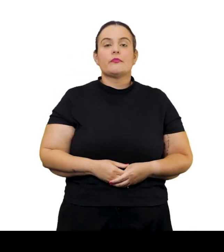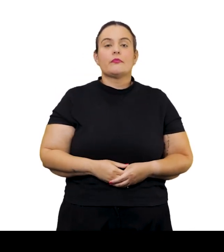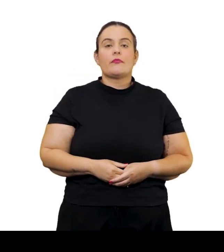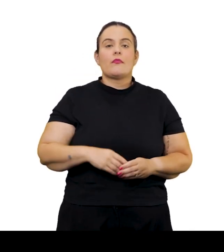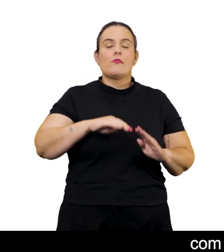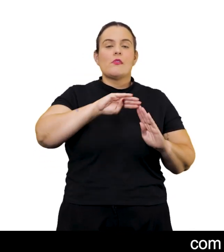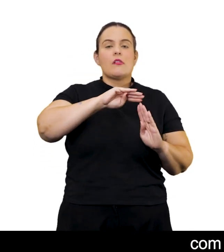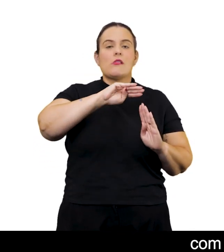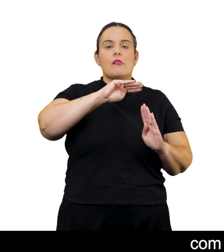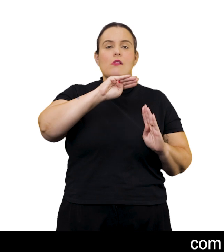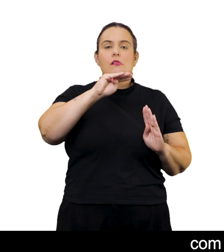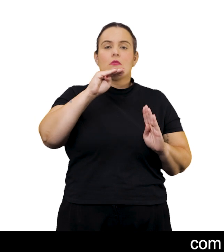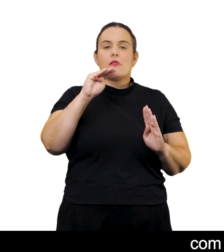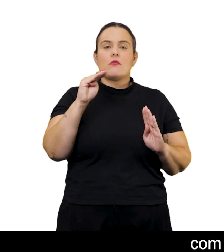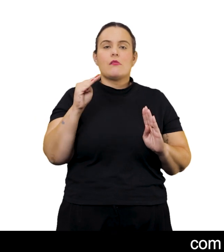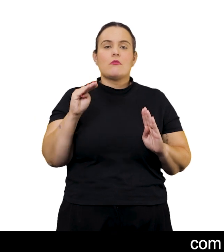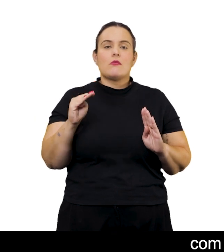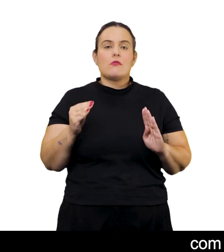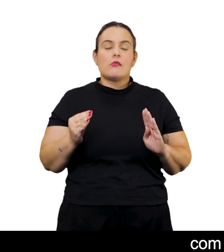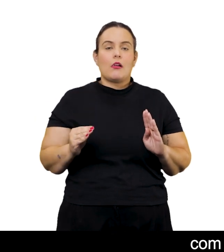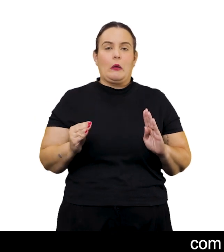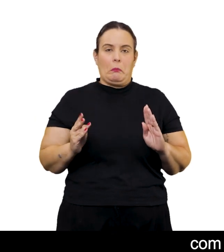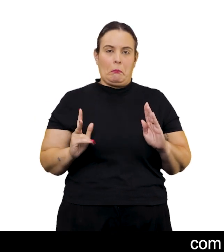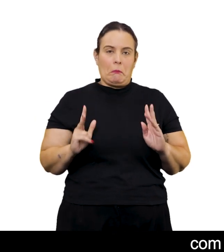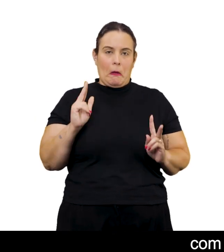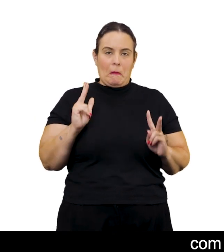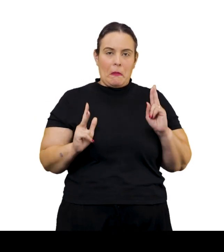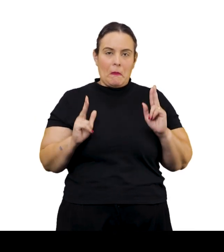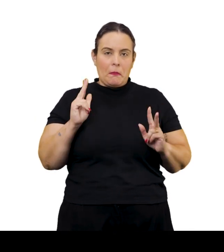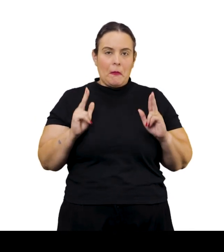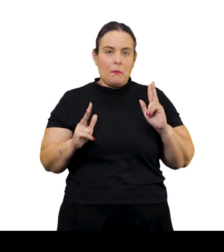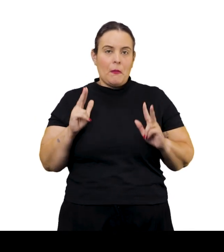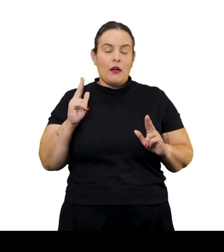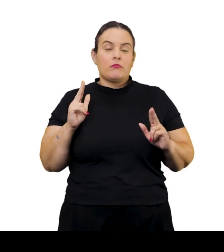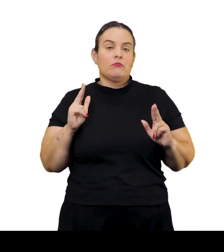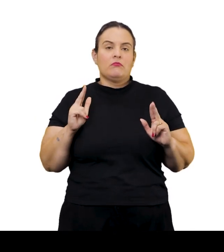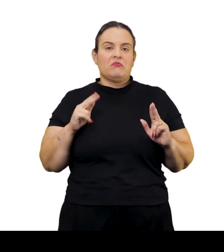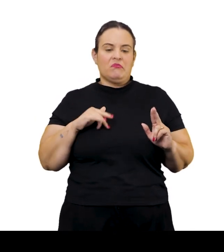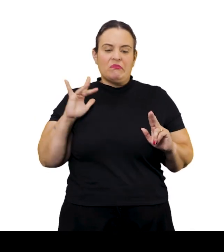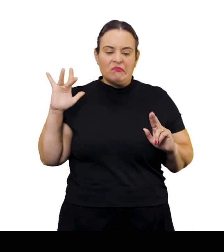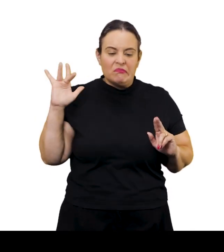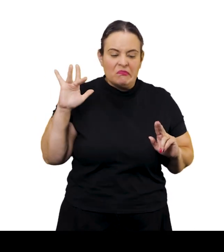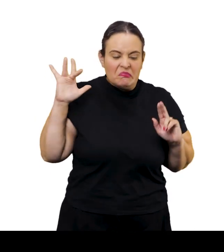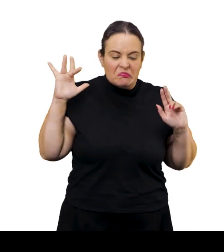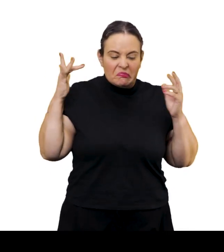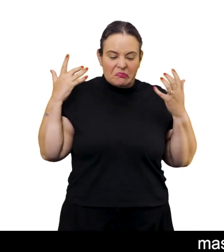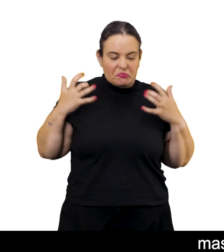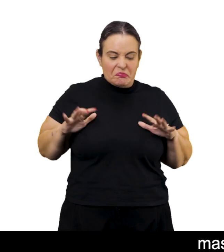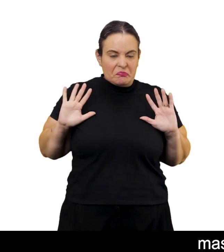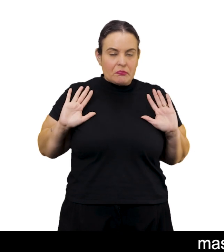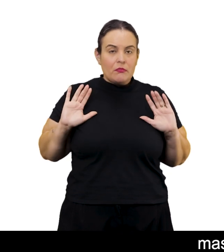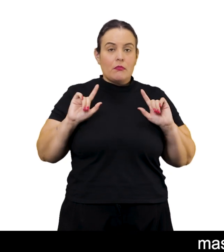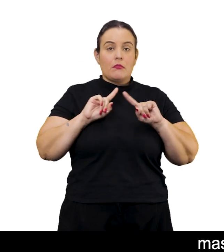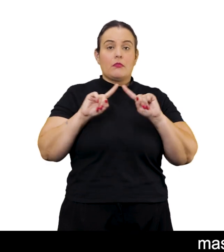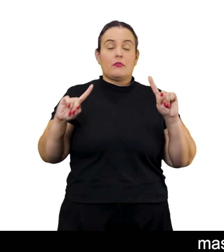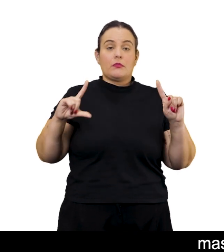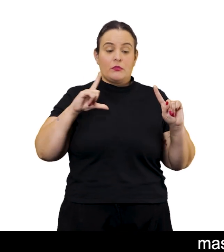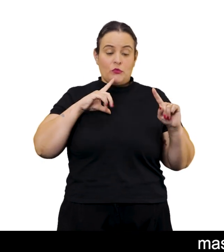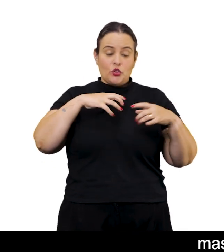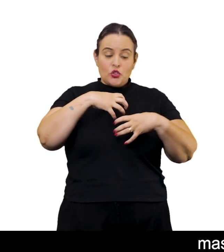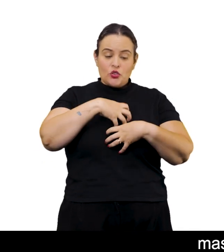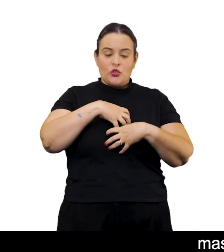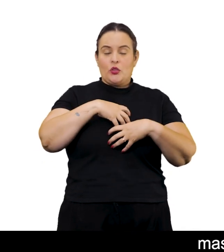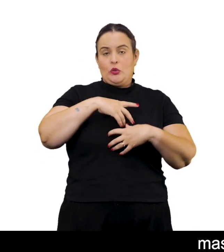bordas serrilhadas, com seu potencial simbólico e literal de cortar, não apenas repelem a interação, mas afirmam